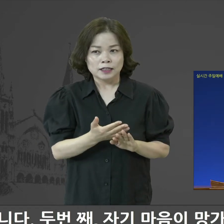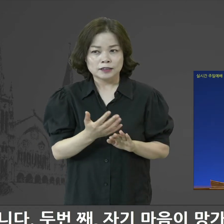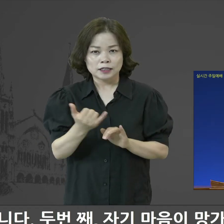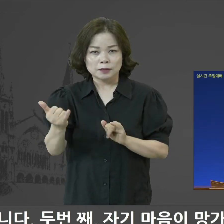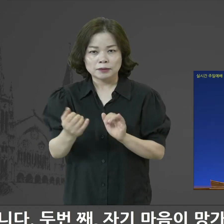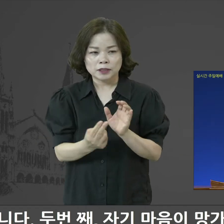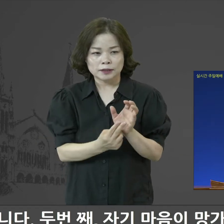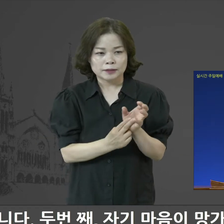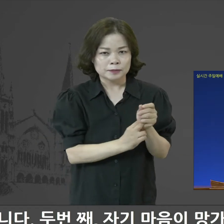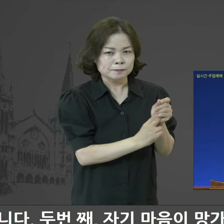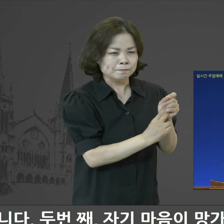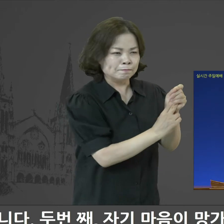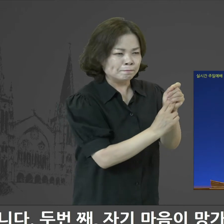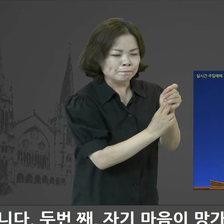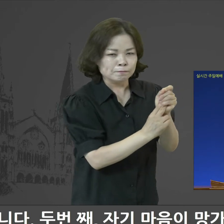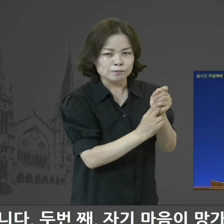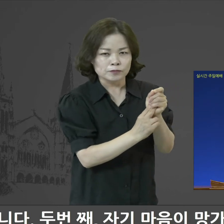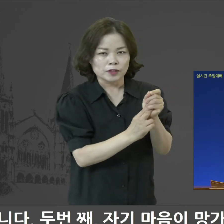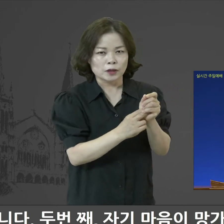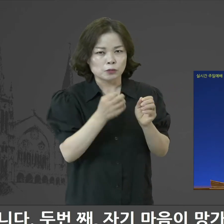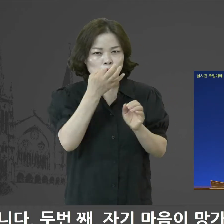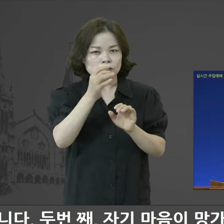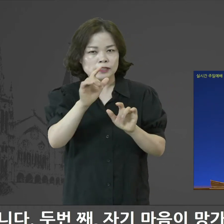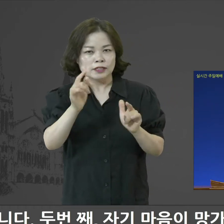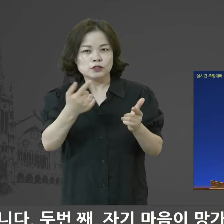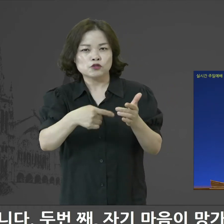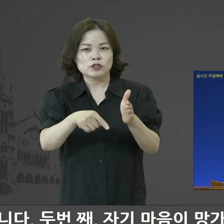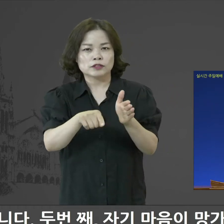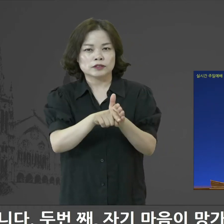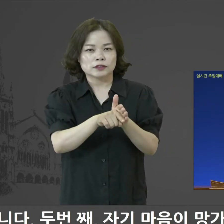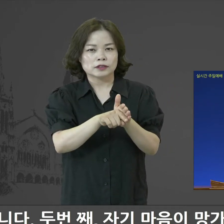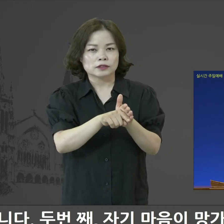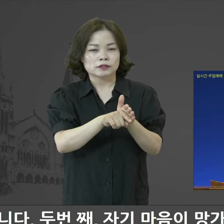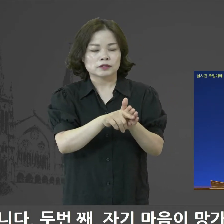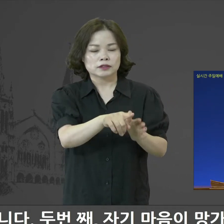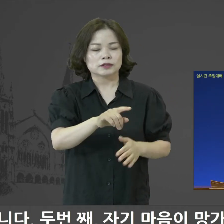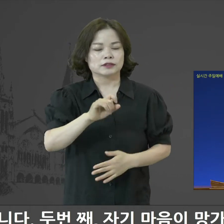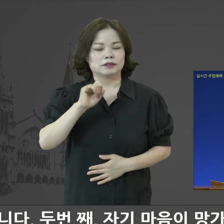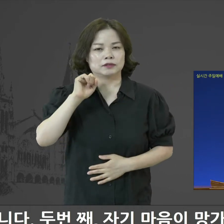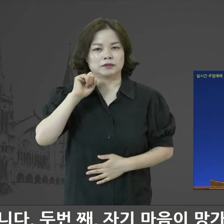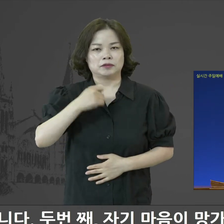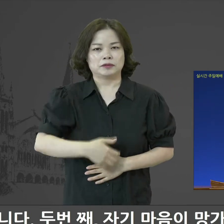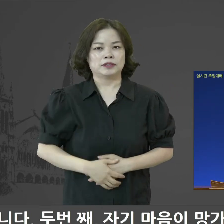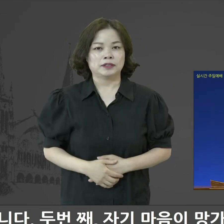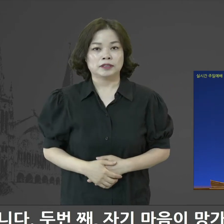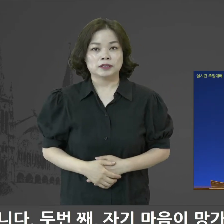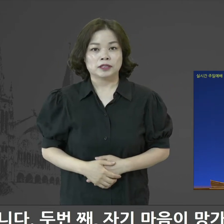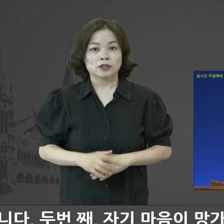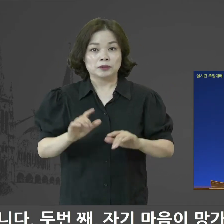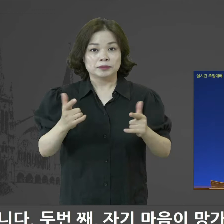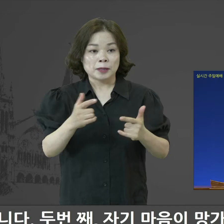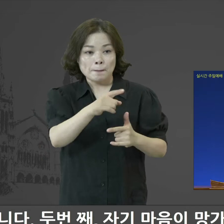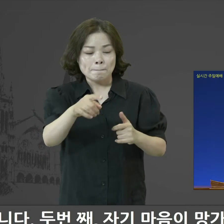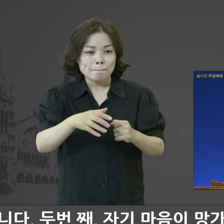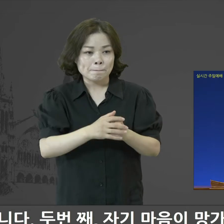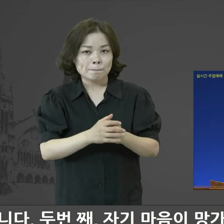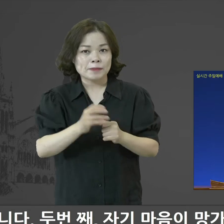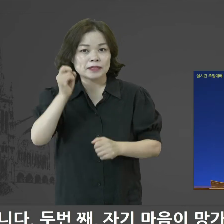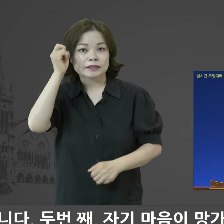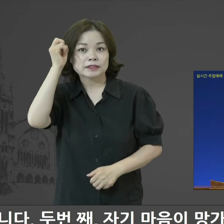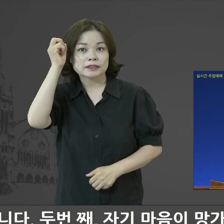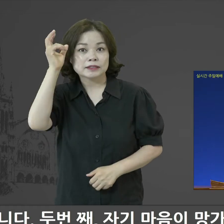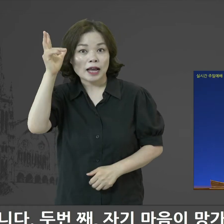감추고 들키지 않게 하는 방법이 그렇게 어렵지 않습니다. 잠언 21장 2절